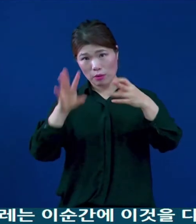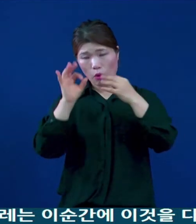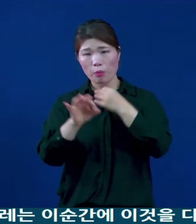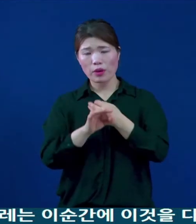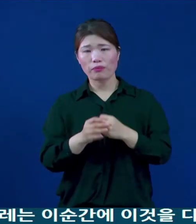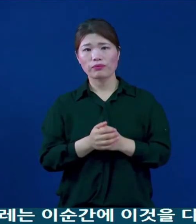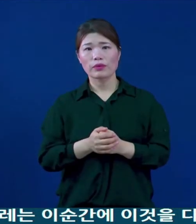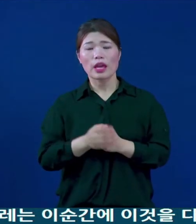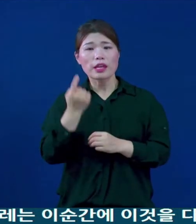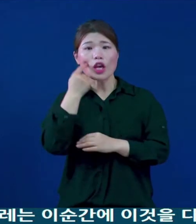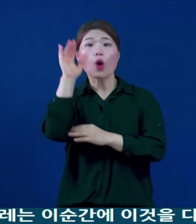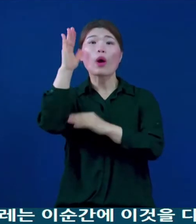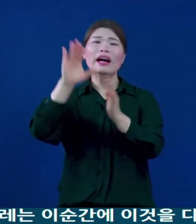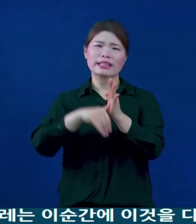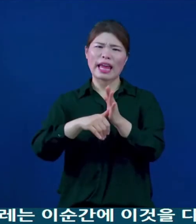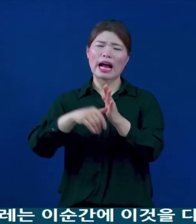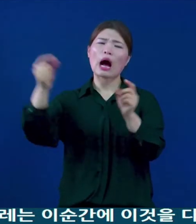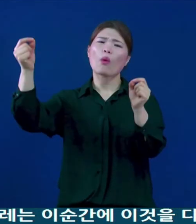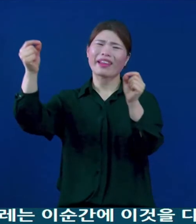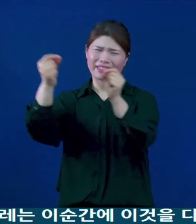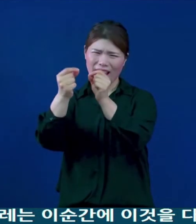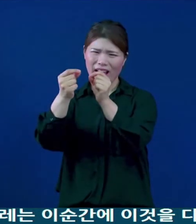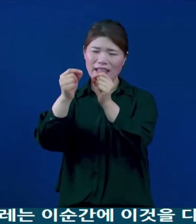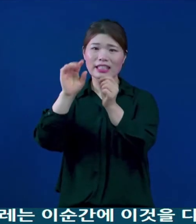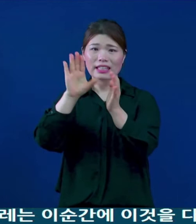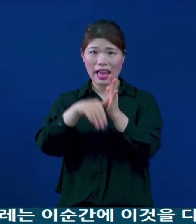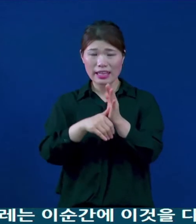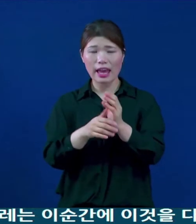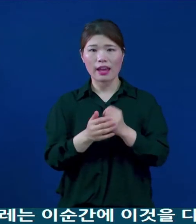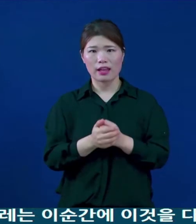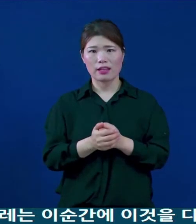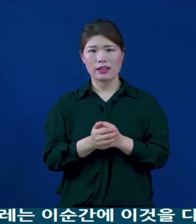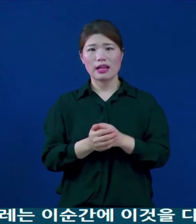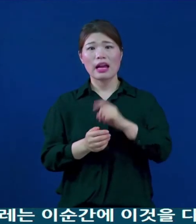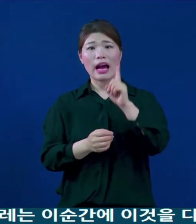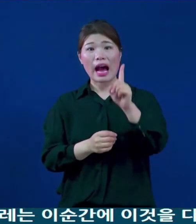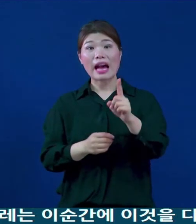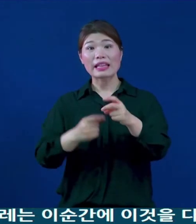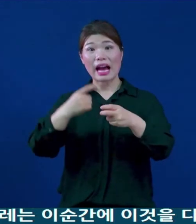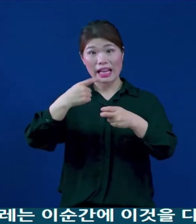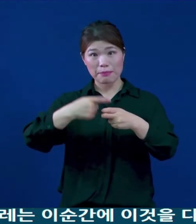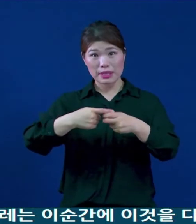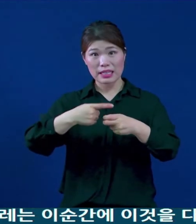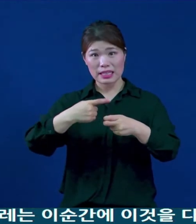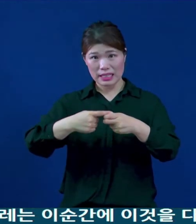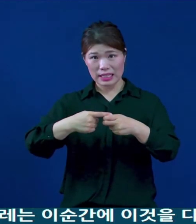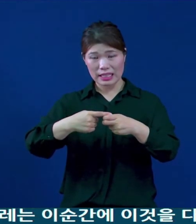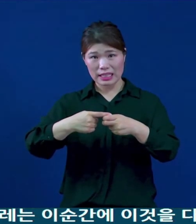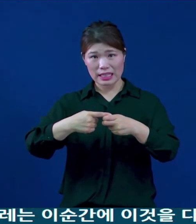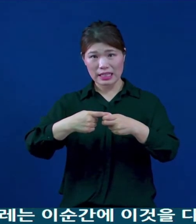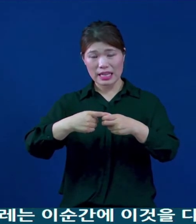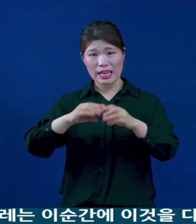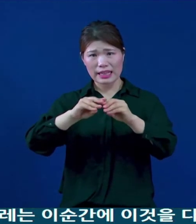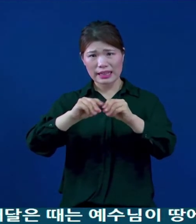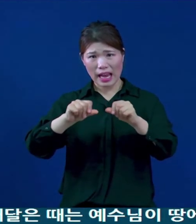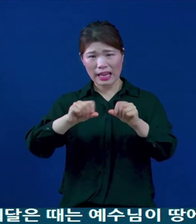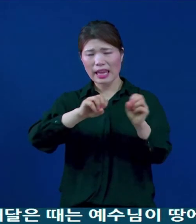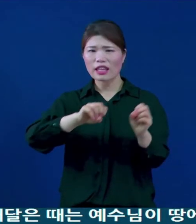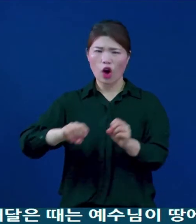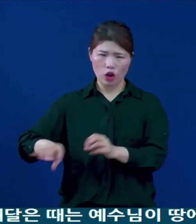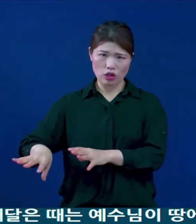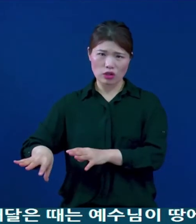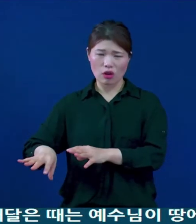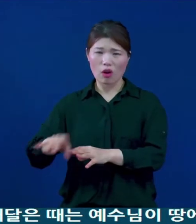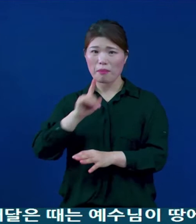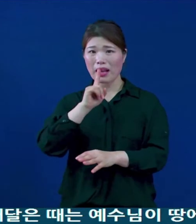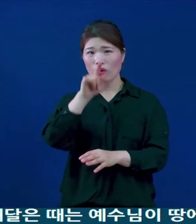예수님의 부활 중심으로 깨달은 다음에 한 알의 밀이 땅에 떨어져 죽어야 되는 것도 깨닫고, 정말 예수님을